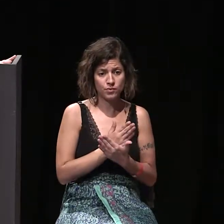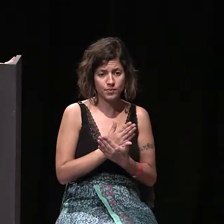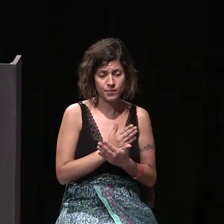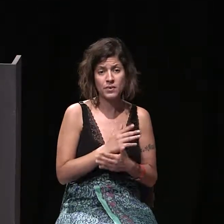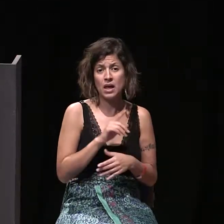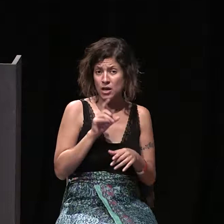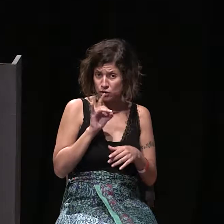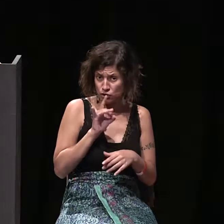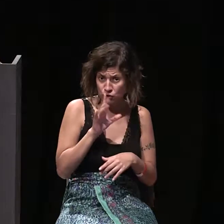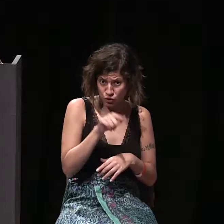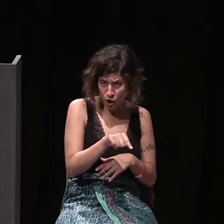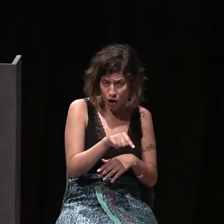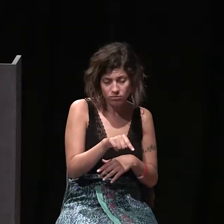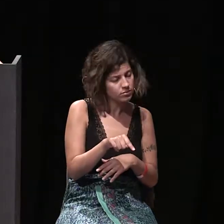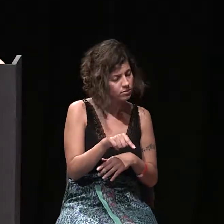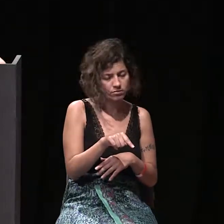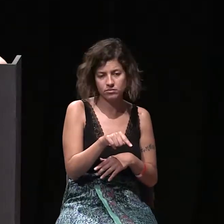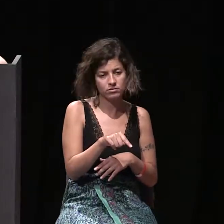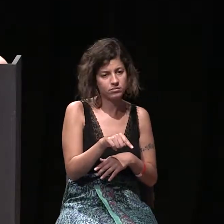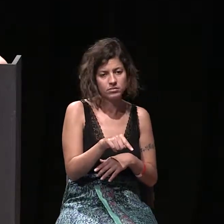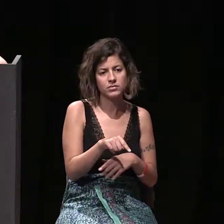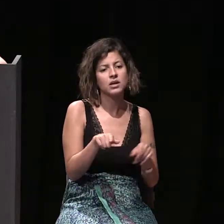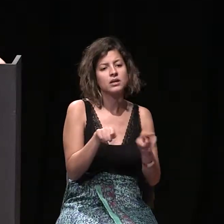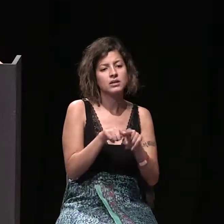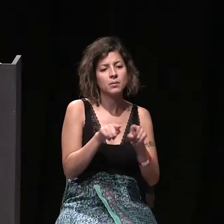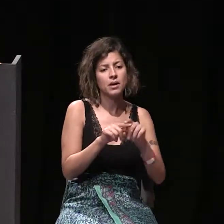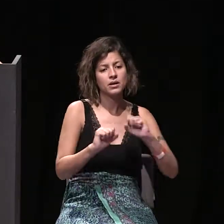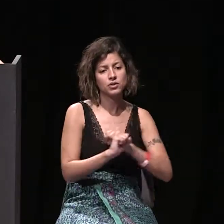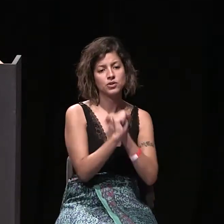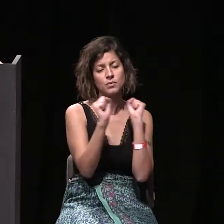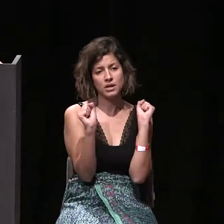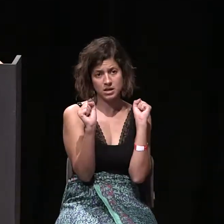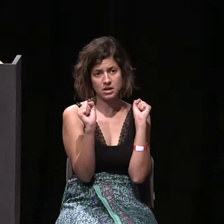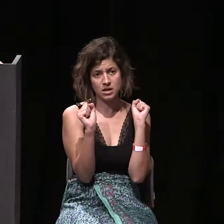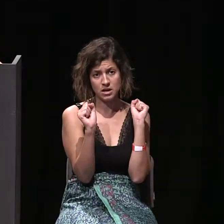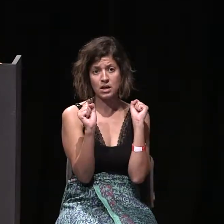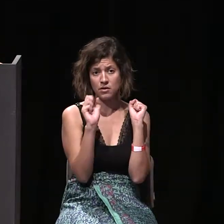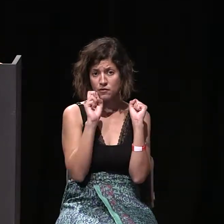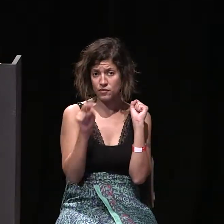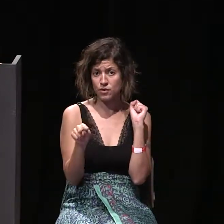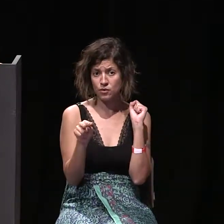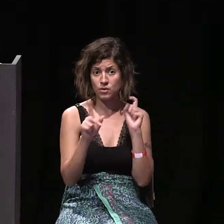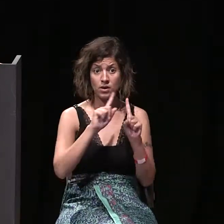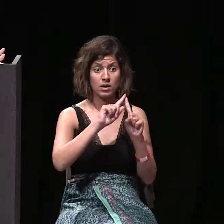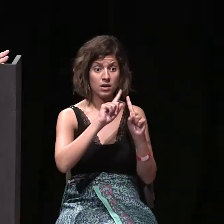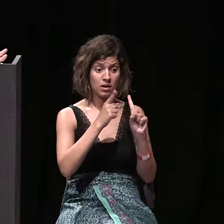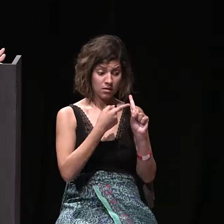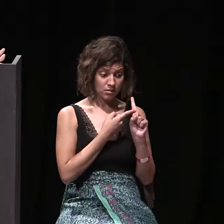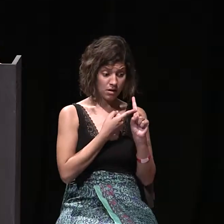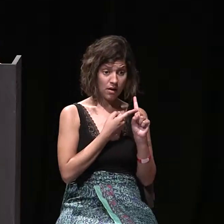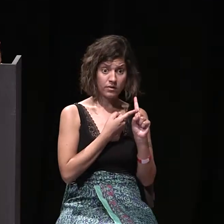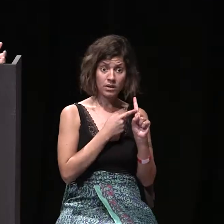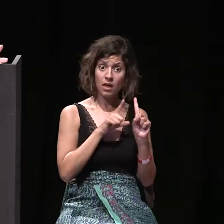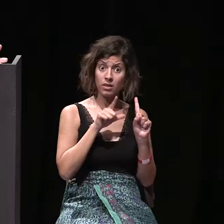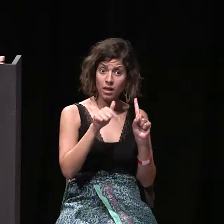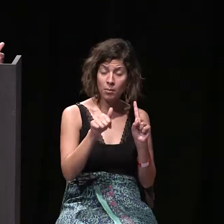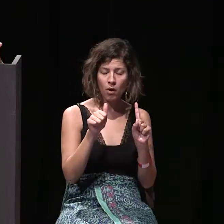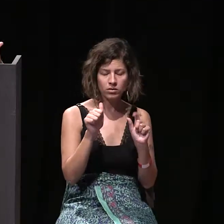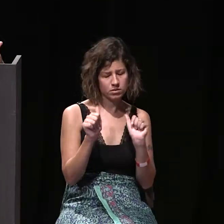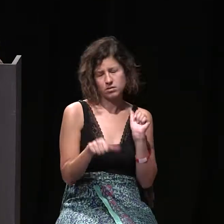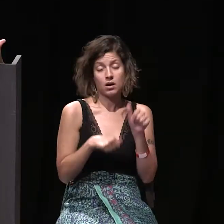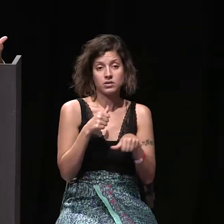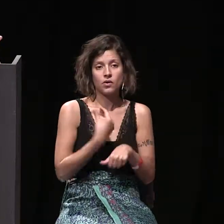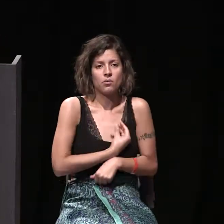desconforto físico, né? Como a gente viu pela manhã, a gestação ela transforma a vida das pessoas, né? Tanto da mulher